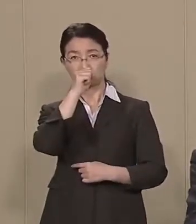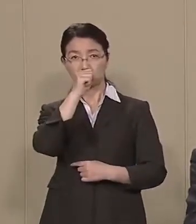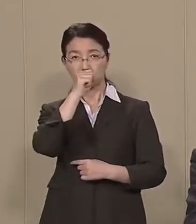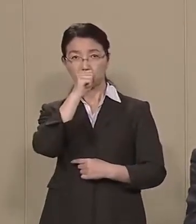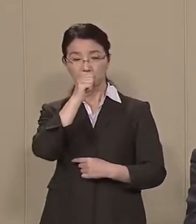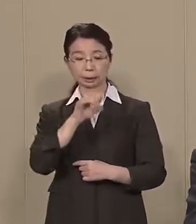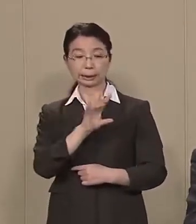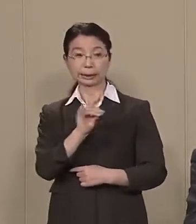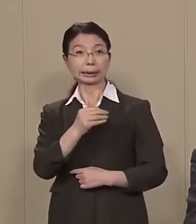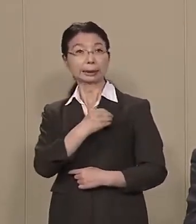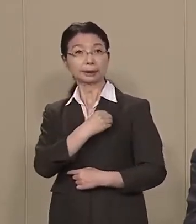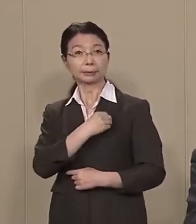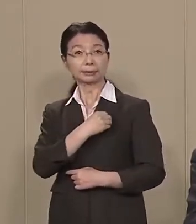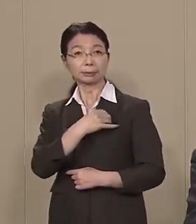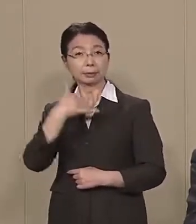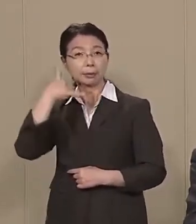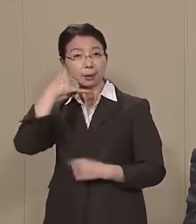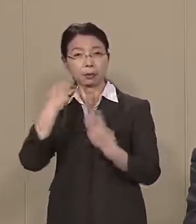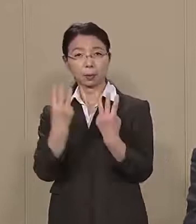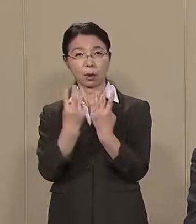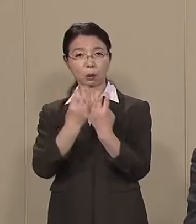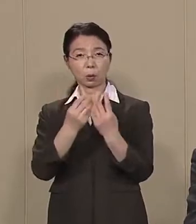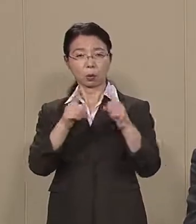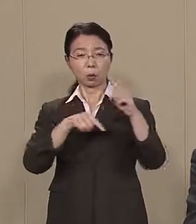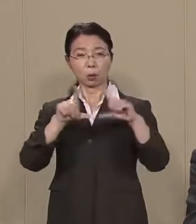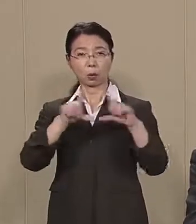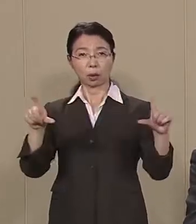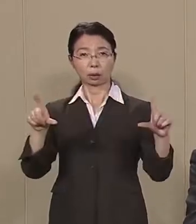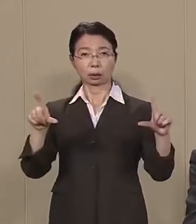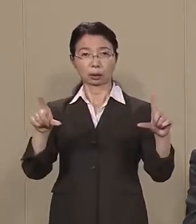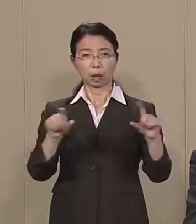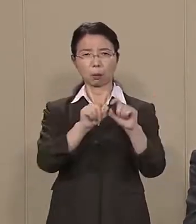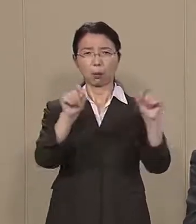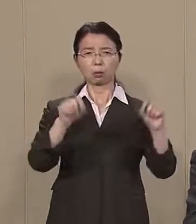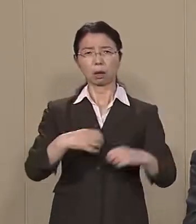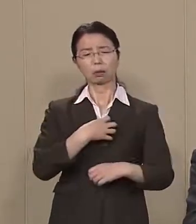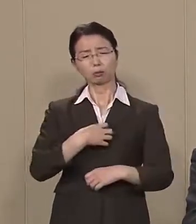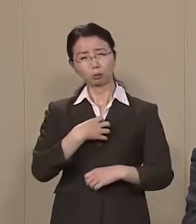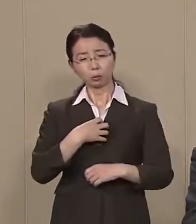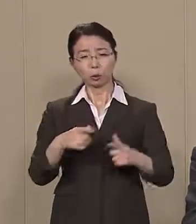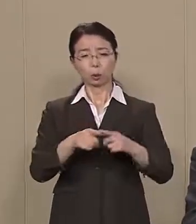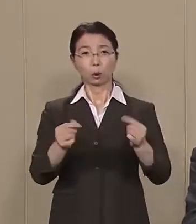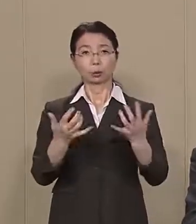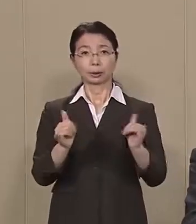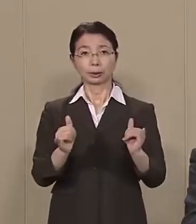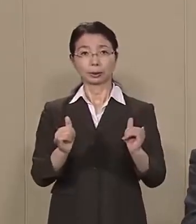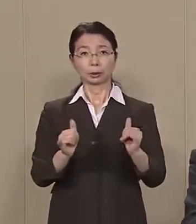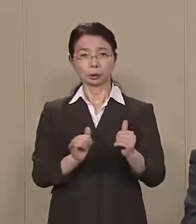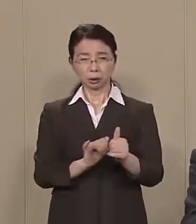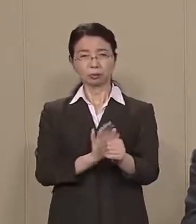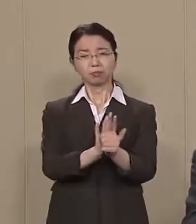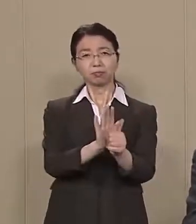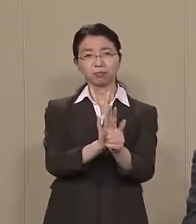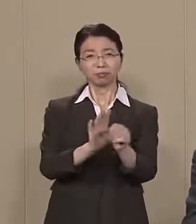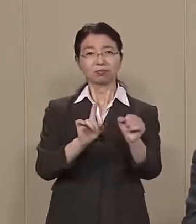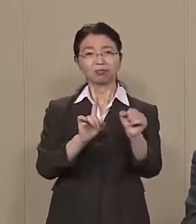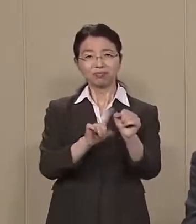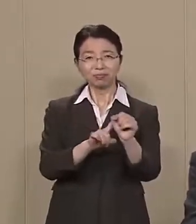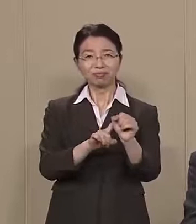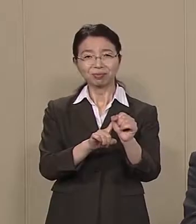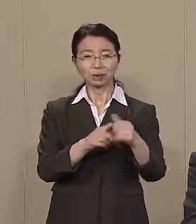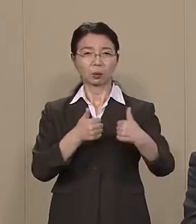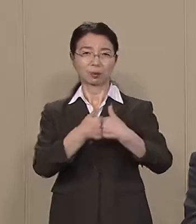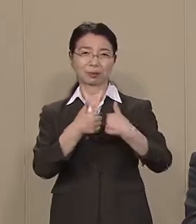も携帯して公開して nhk 問題で悩むも国民からの助けを求めるお声に